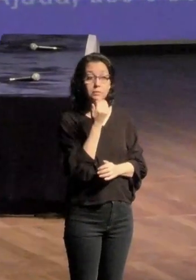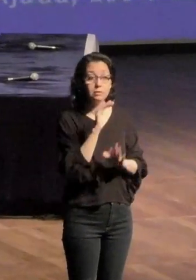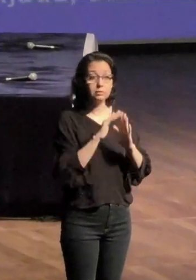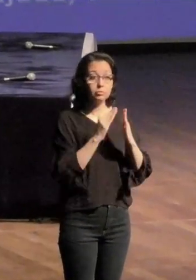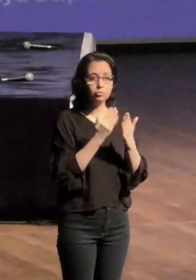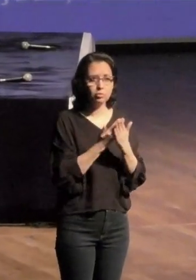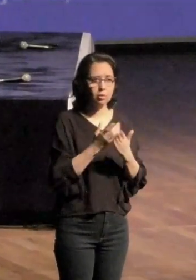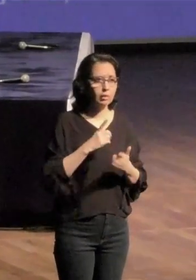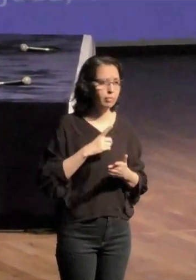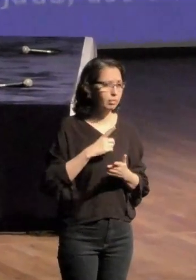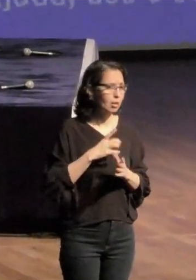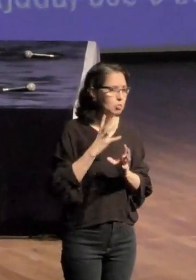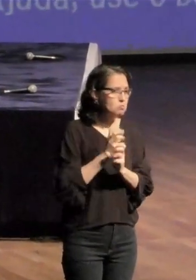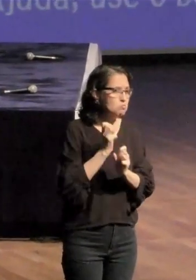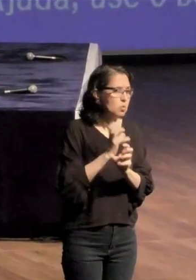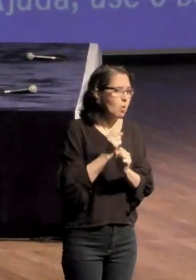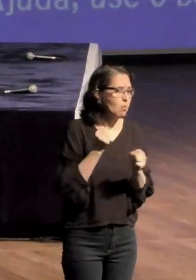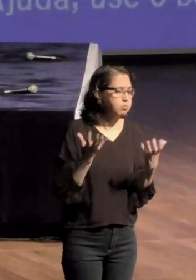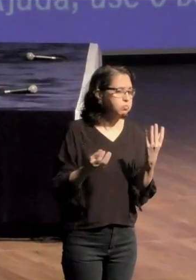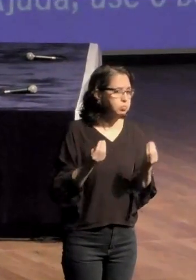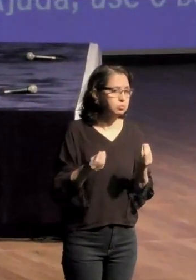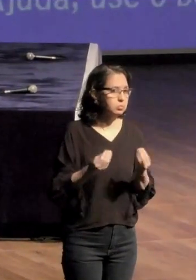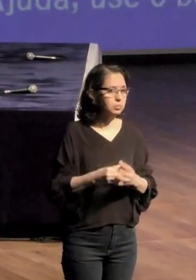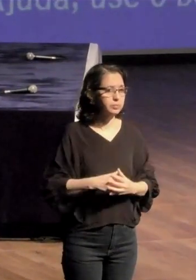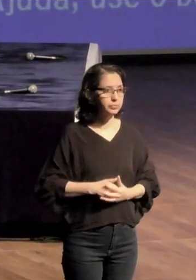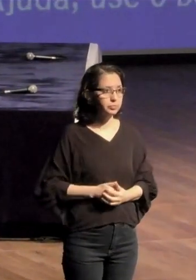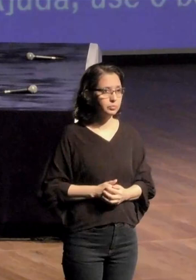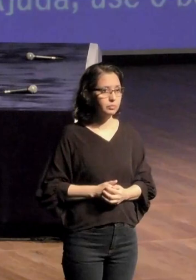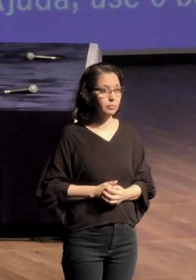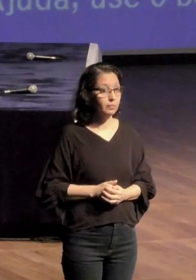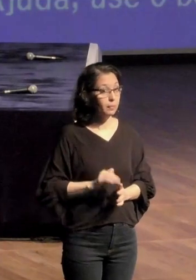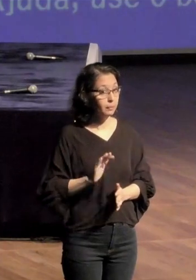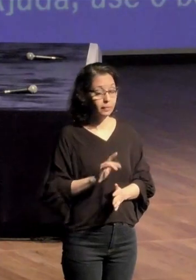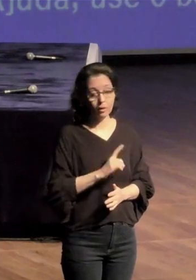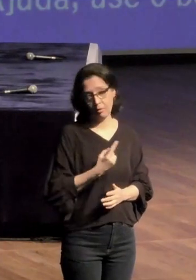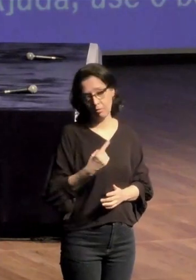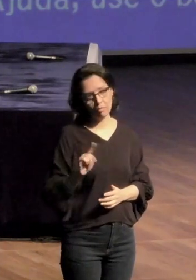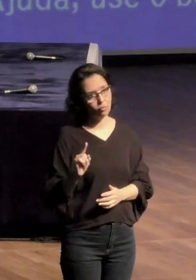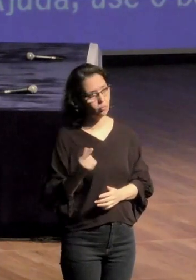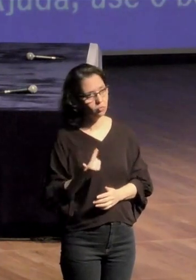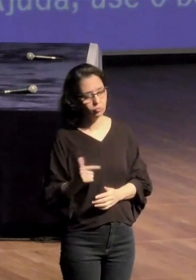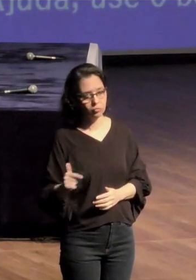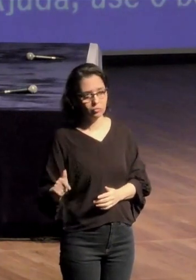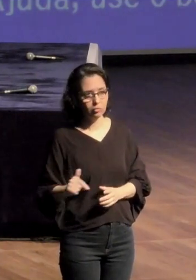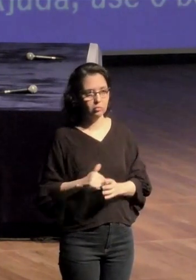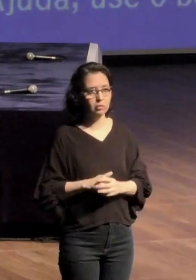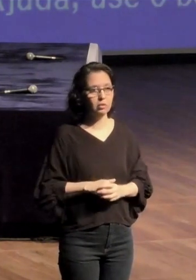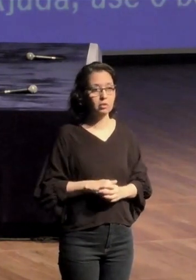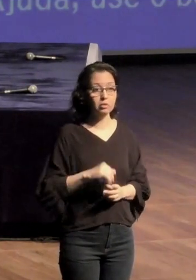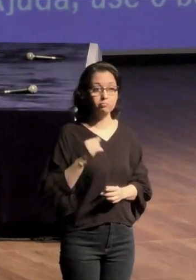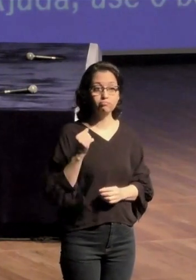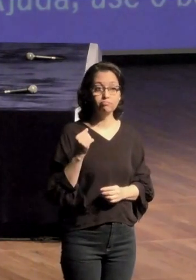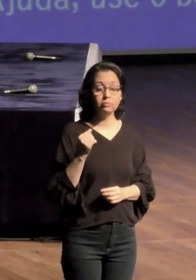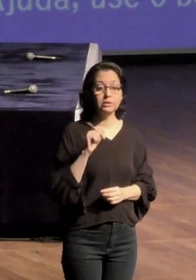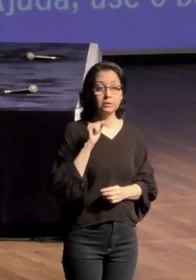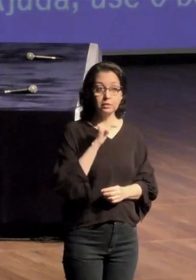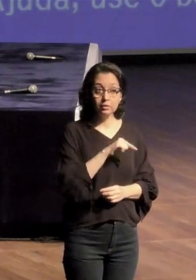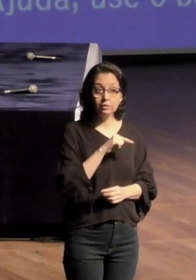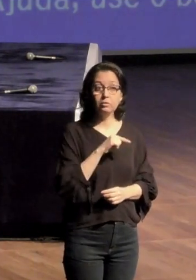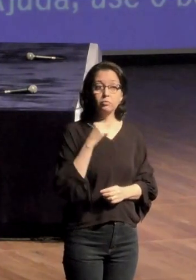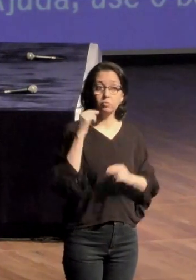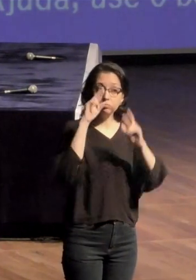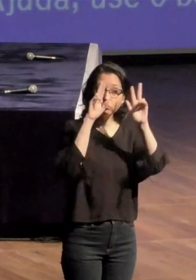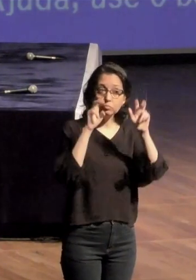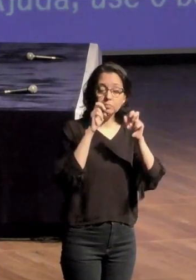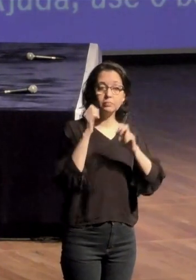Mariana do Nazaré Paulista não inclusive Isso foi um ponto né a gente falou sobre isso lá na audiência pública